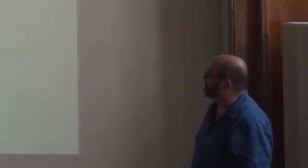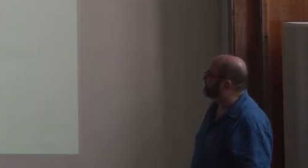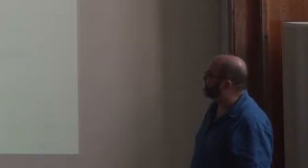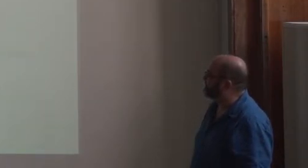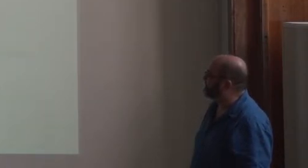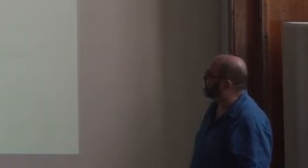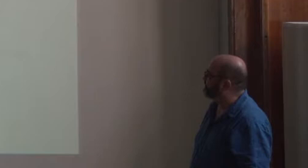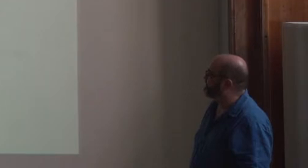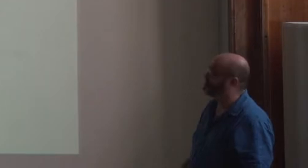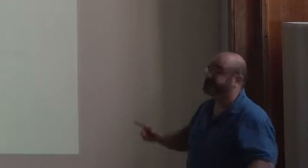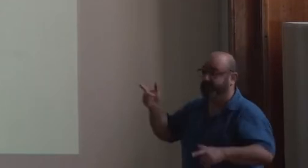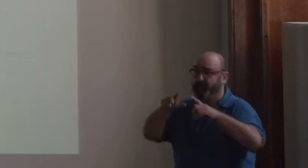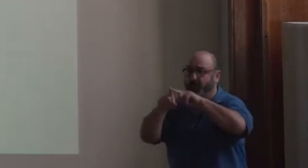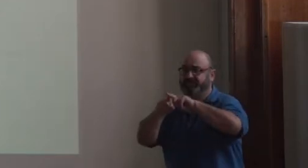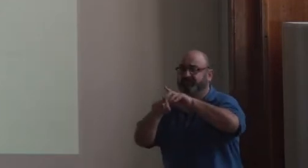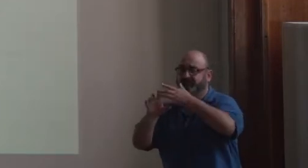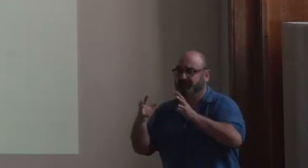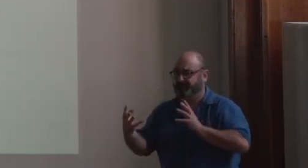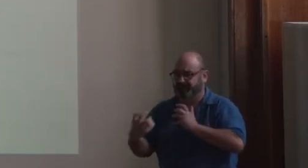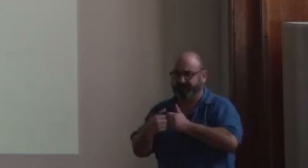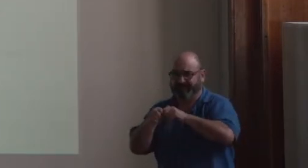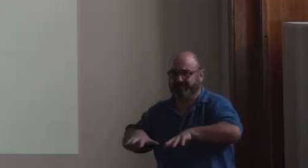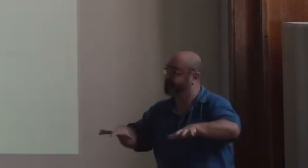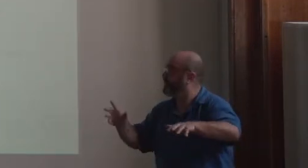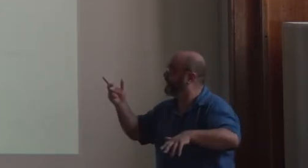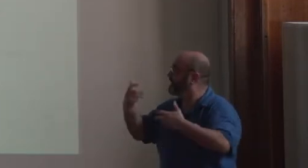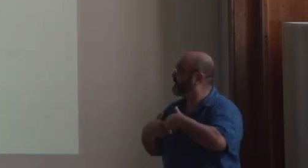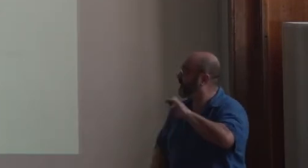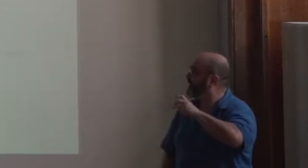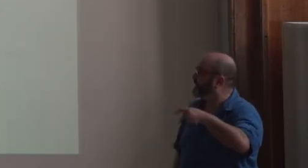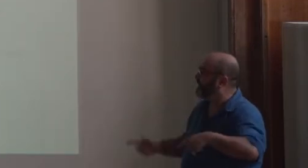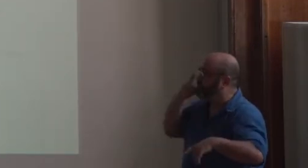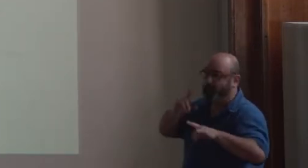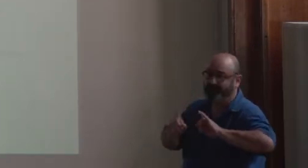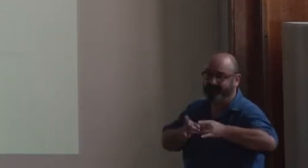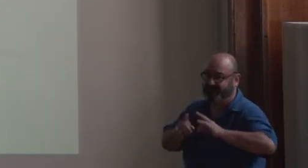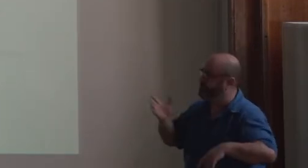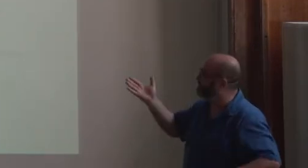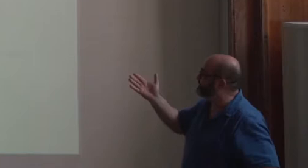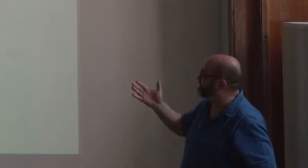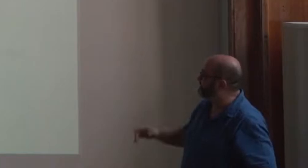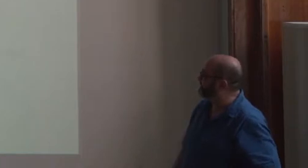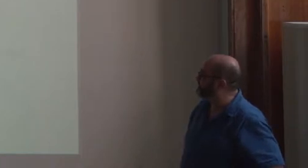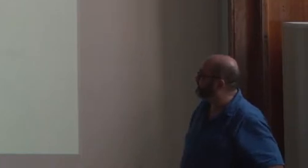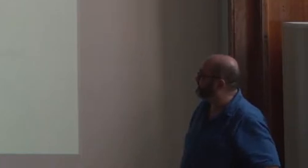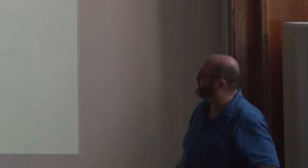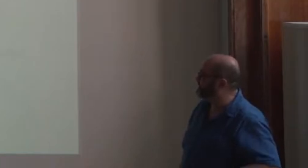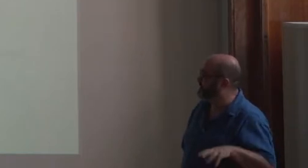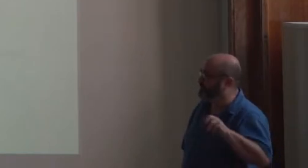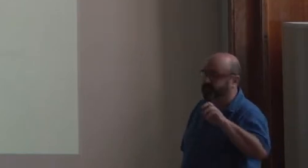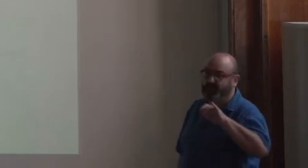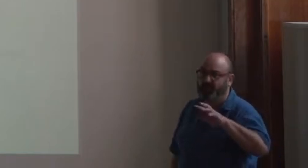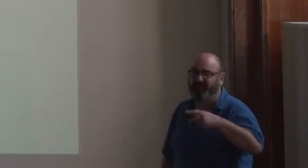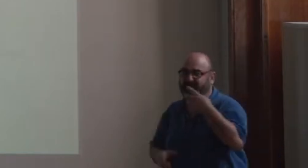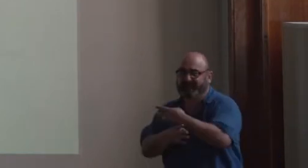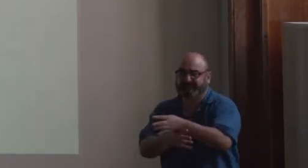On peut faire du réseau. Donc ça, c'est l'exemple pour l'ESP de comment utiliser le Wi-Fi. Vous voyez qu'on peut faire un WLAN.scan, donc on peut